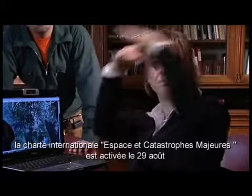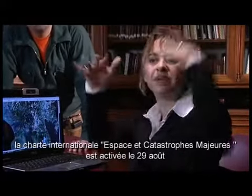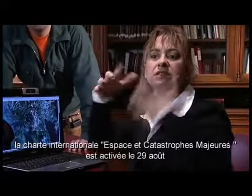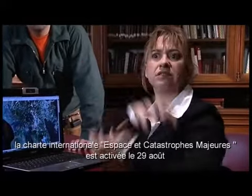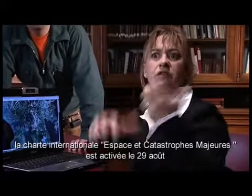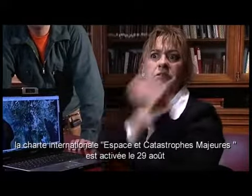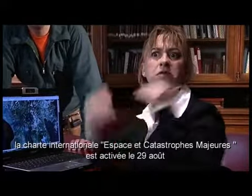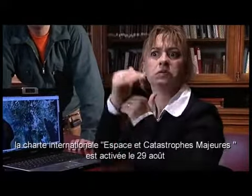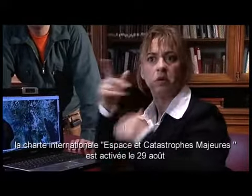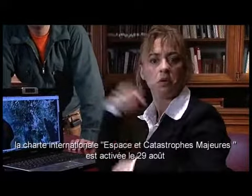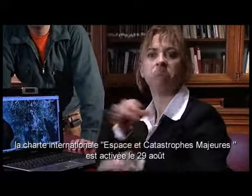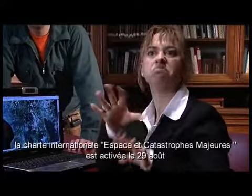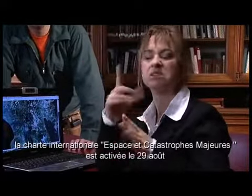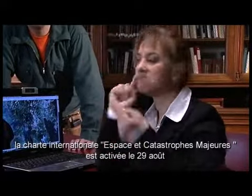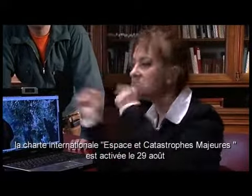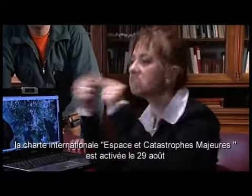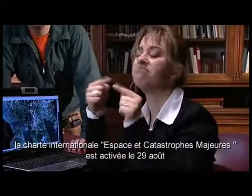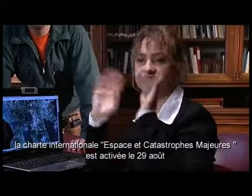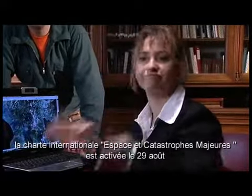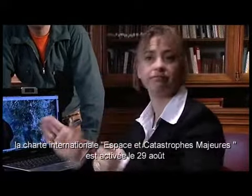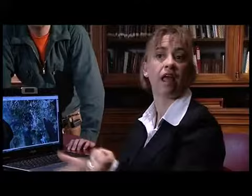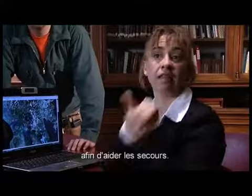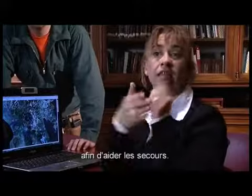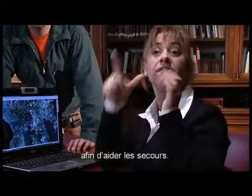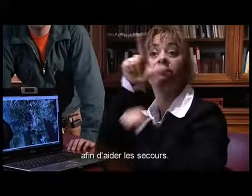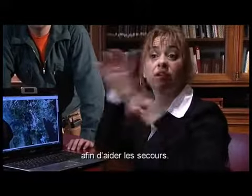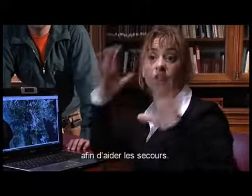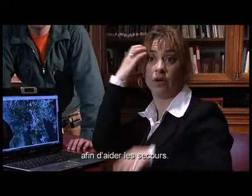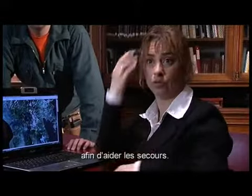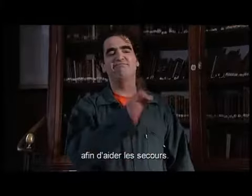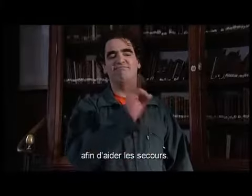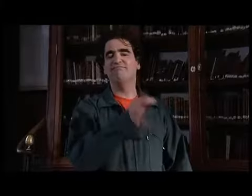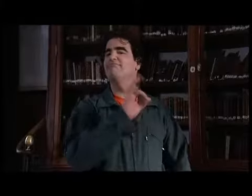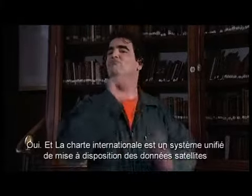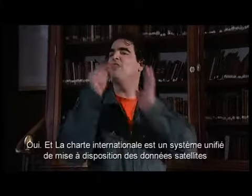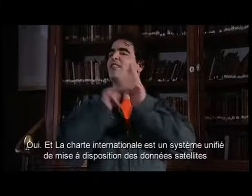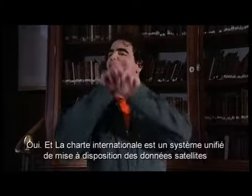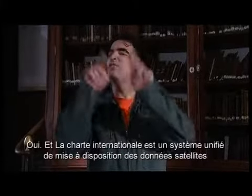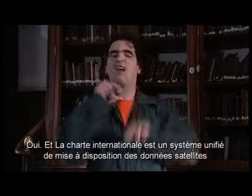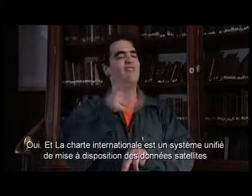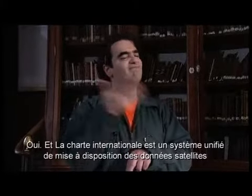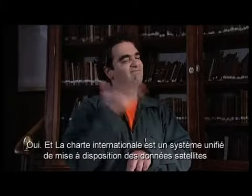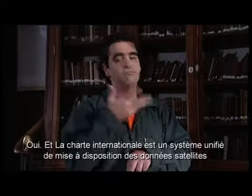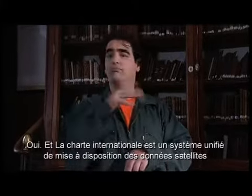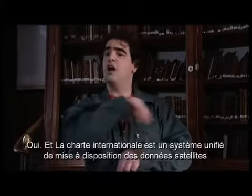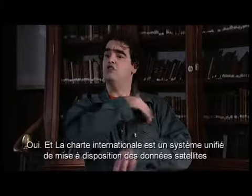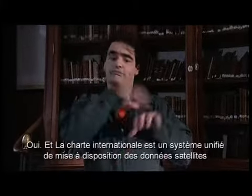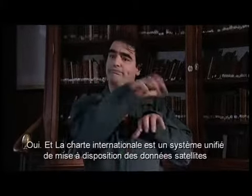et catastrophes majeures est activée le 29 août afin d'aider les secours. Oui, et la charte internationale est